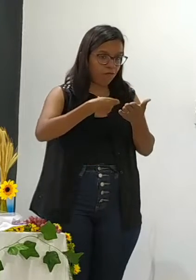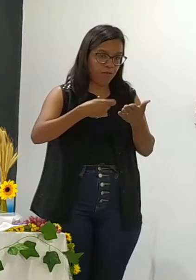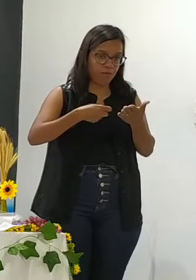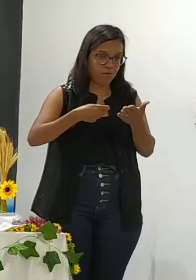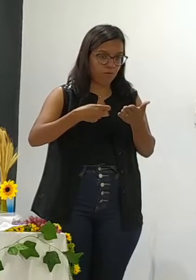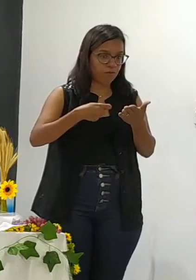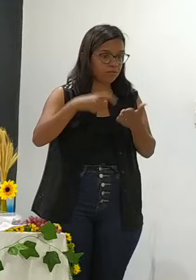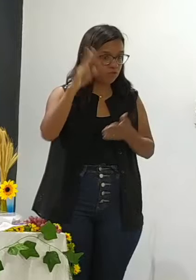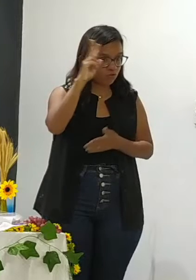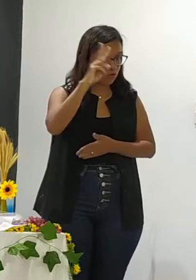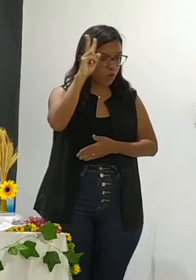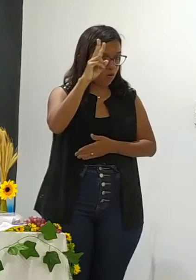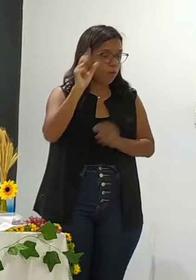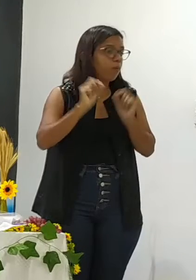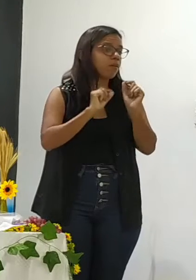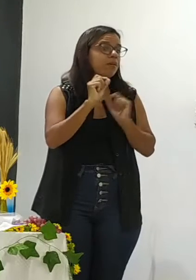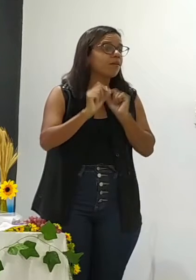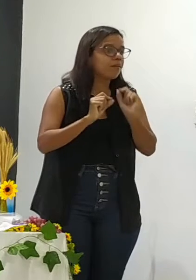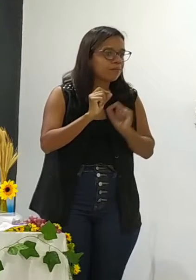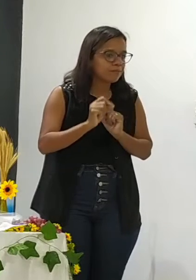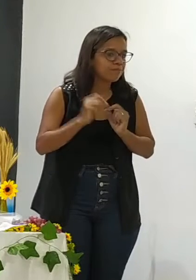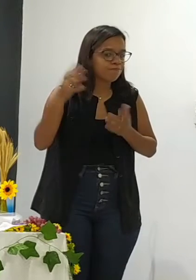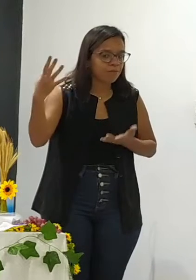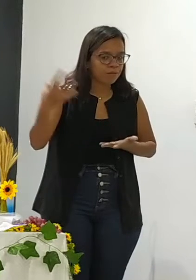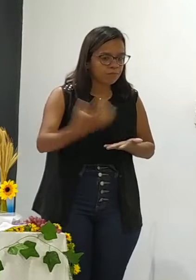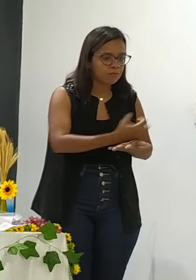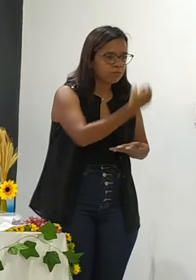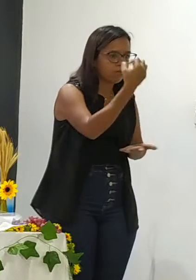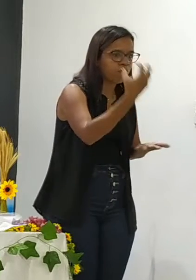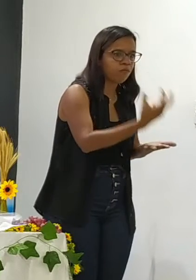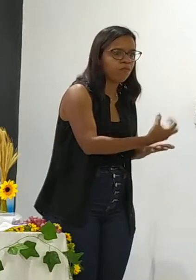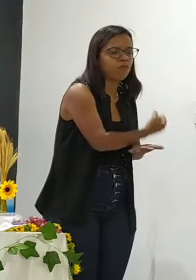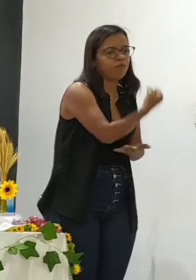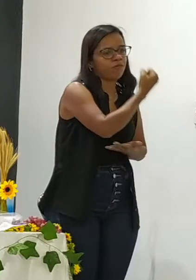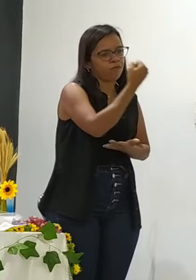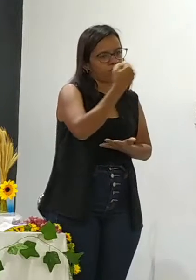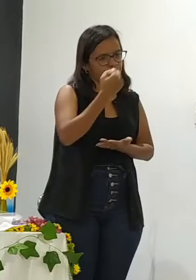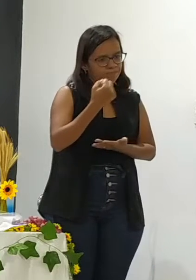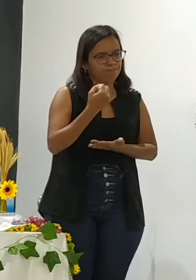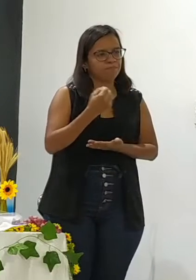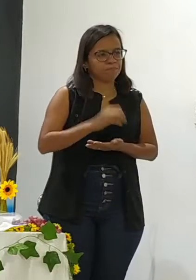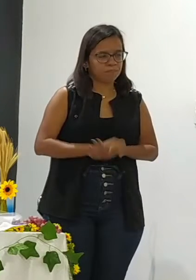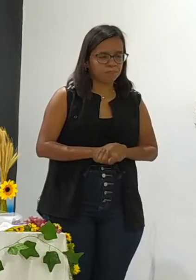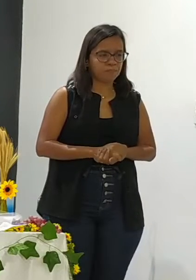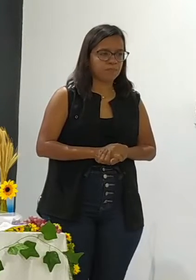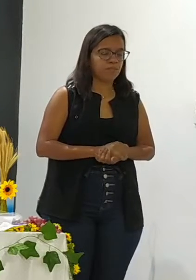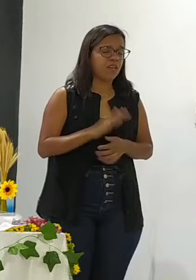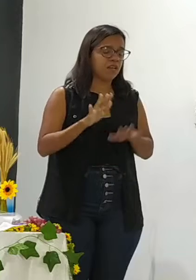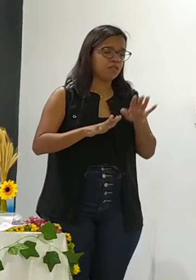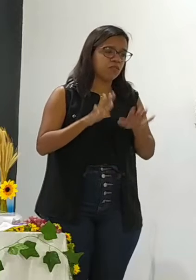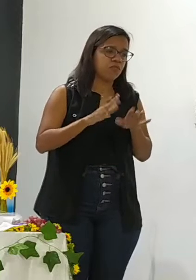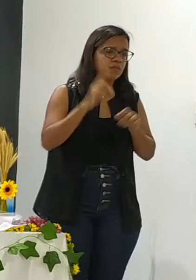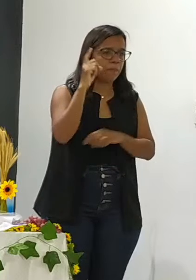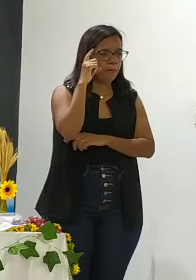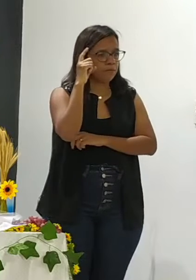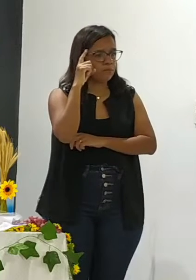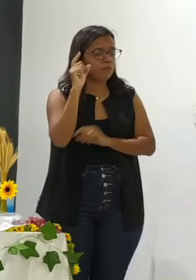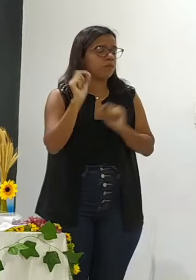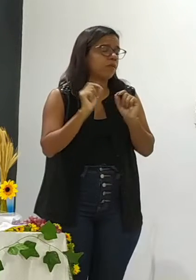história. Sabe para quê? Para resgatar almas para Ele. Às vezes você acha,